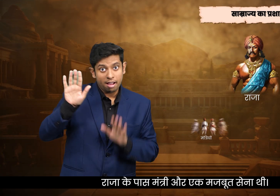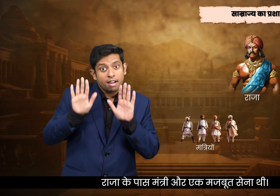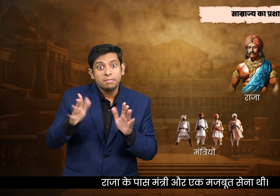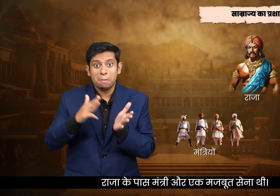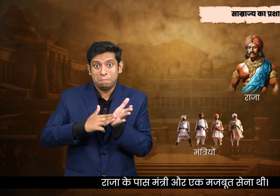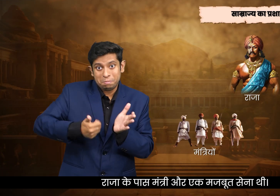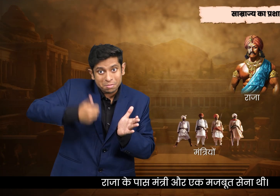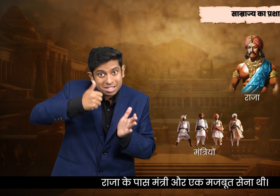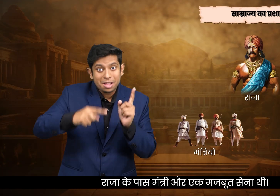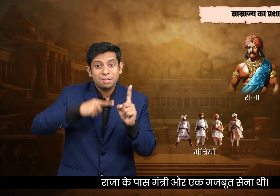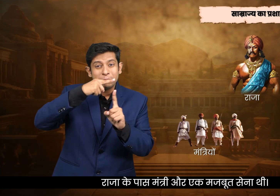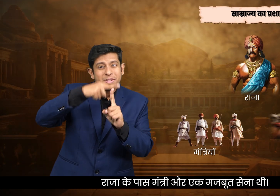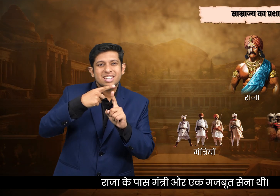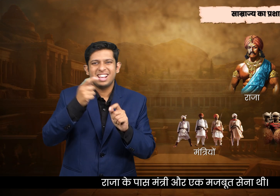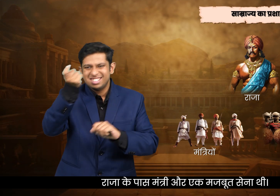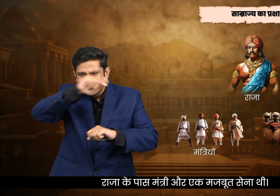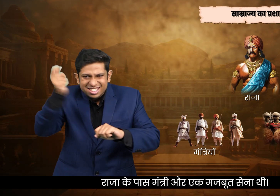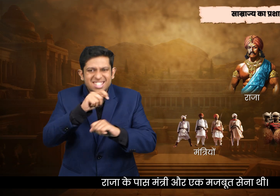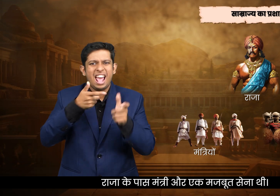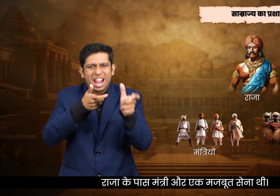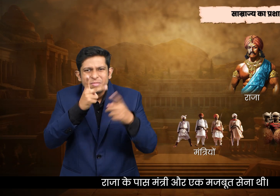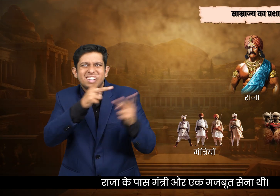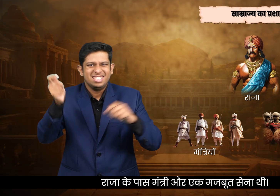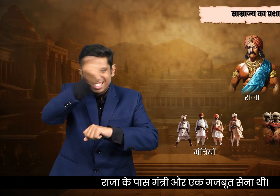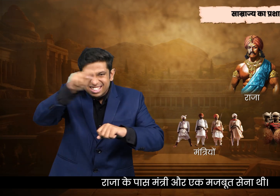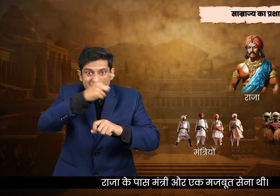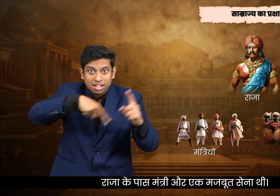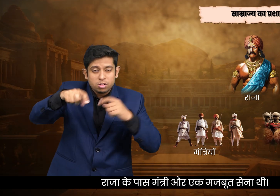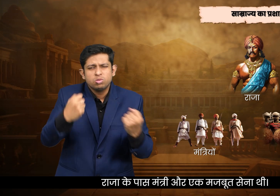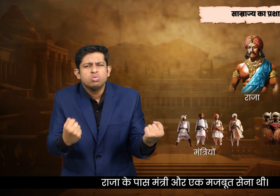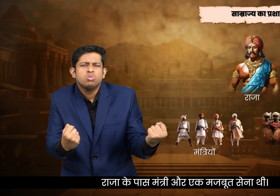पास मंत्री और एक मजबूत सेना थी।